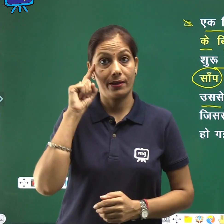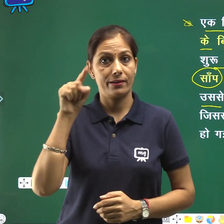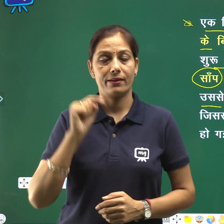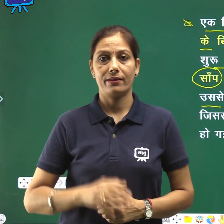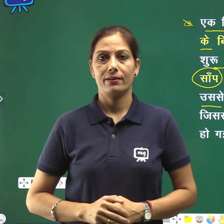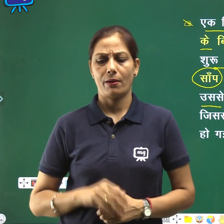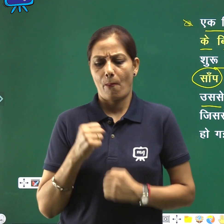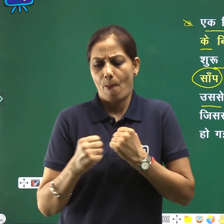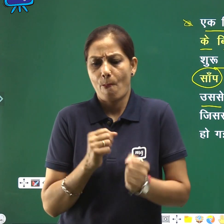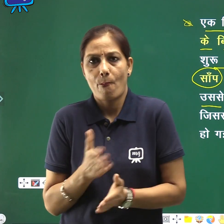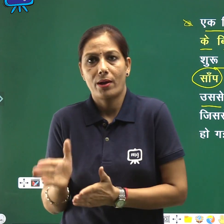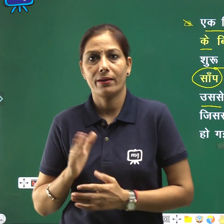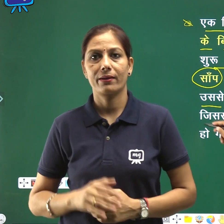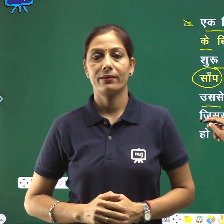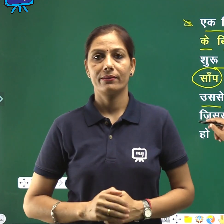भागे,